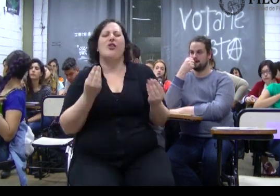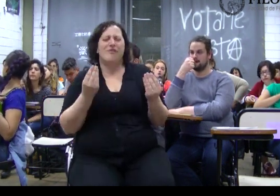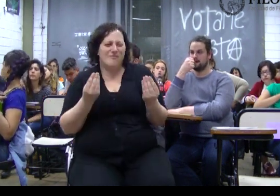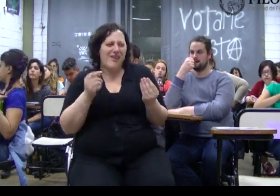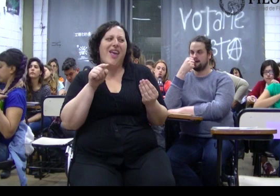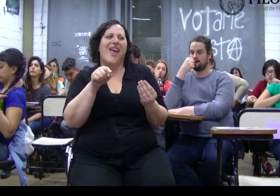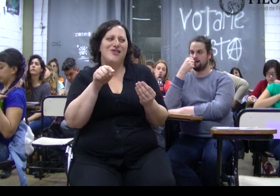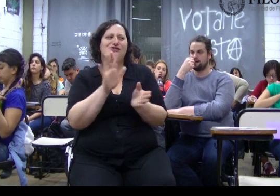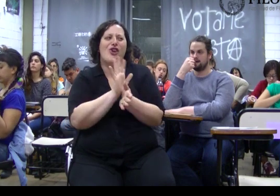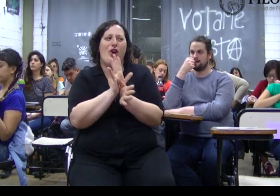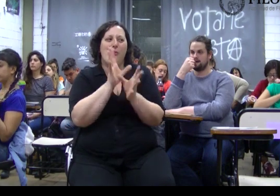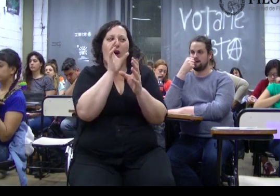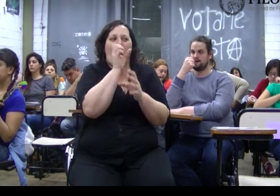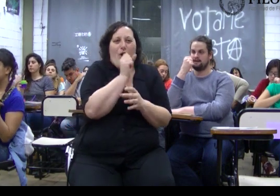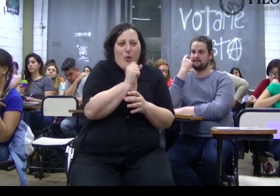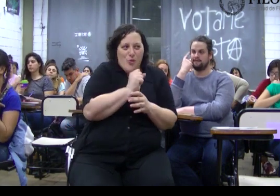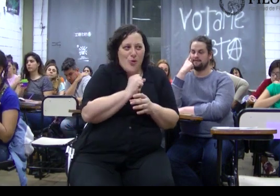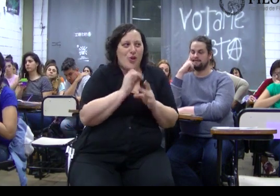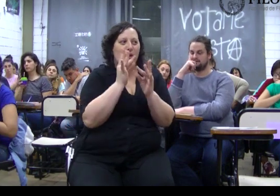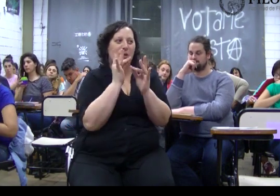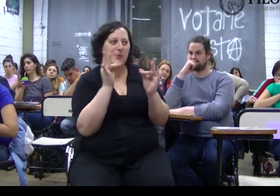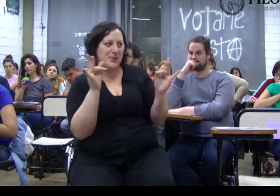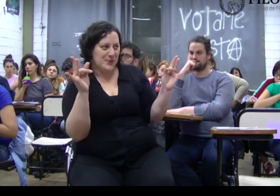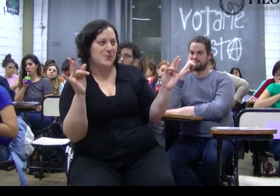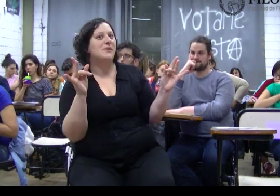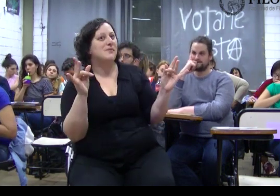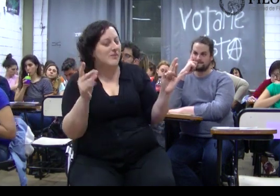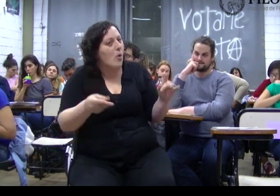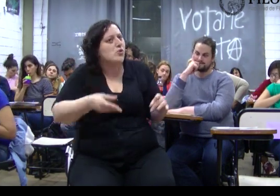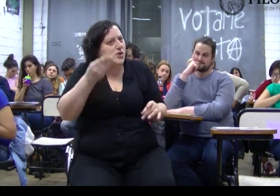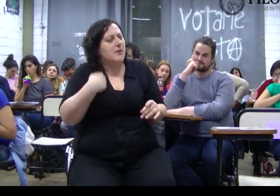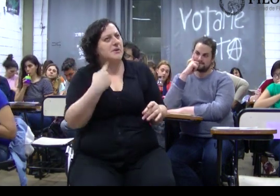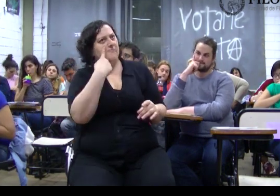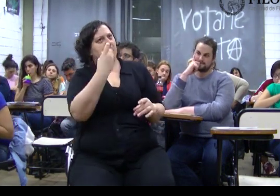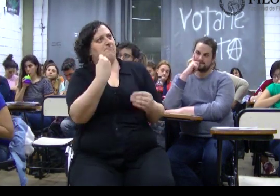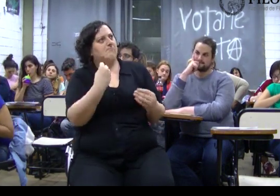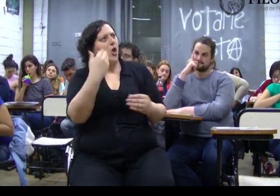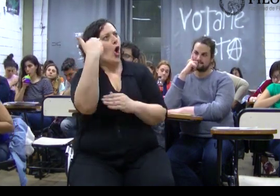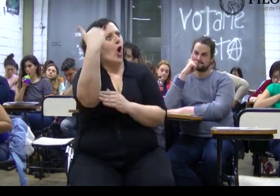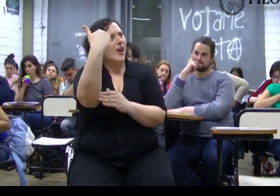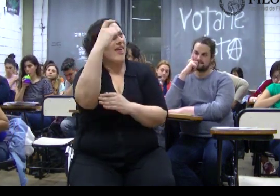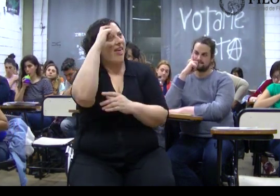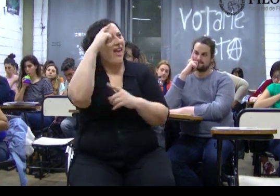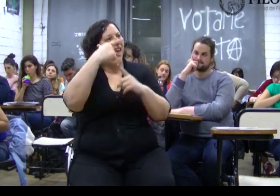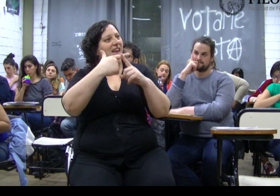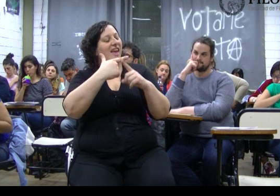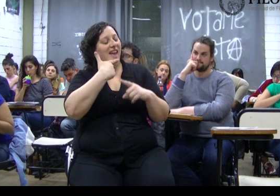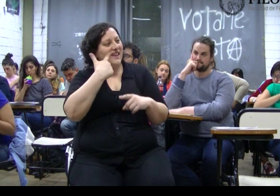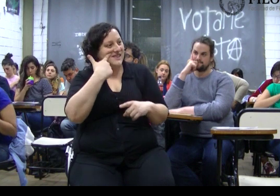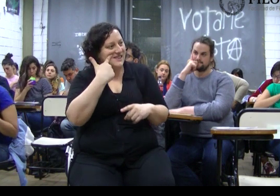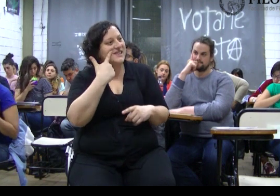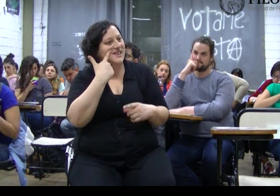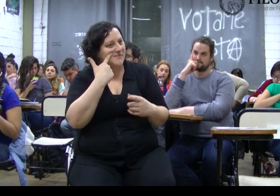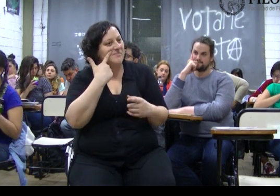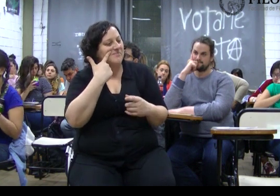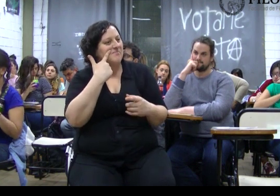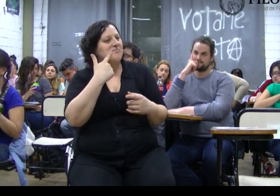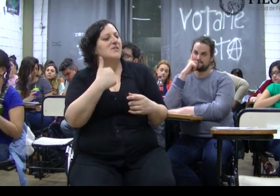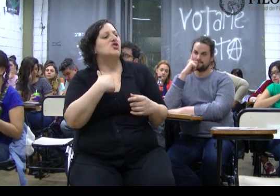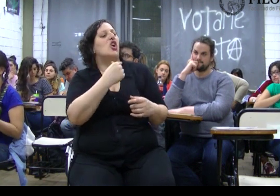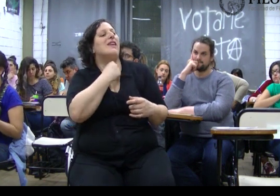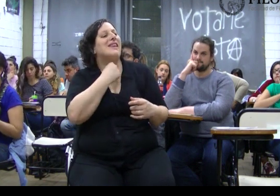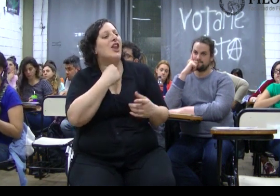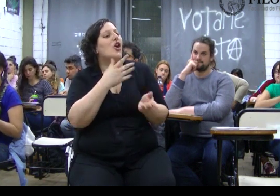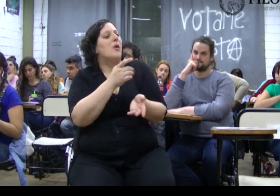ESI decimos, es muy difícil tener una jornada de ESI, intentar desarmar o deconstruir algunos prejuicios y representaciones